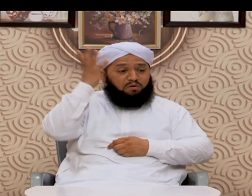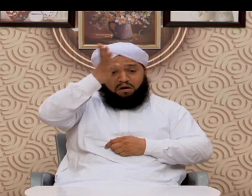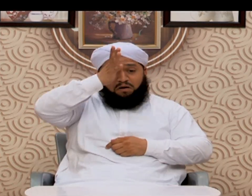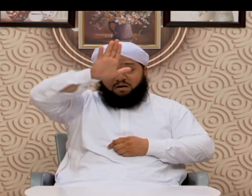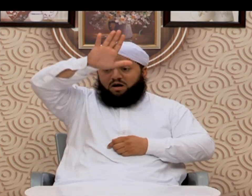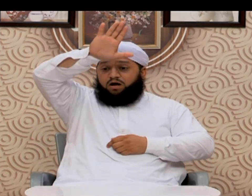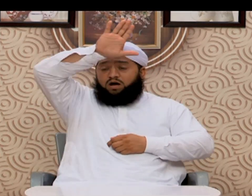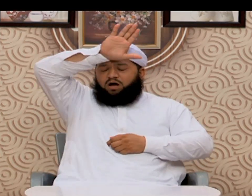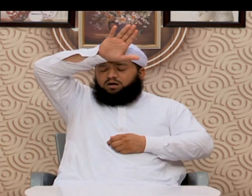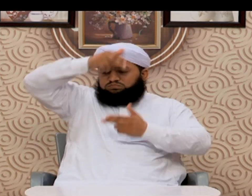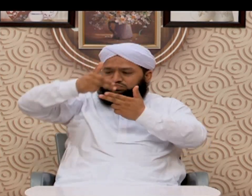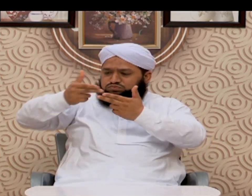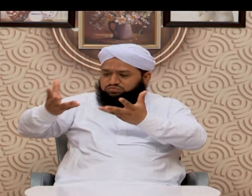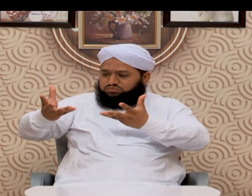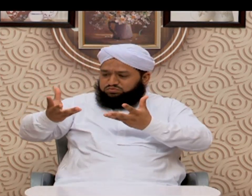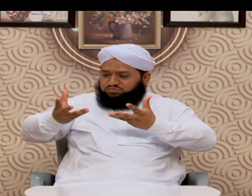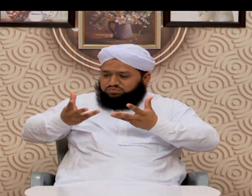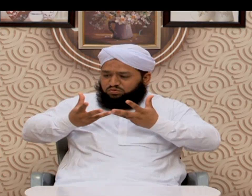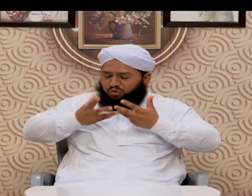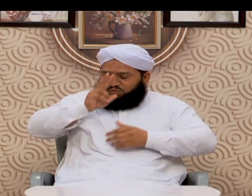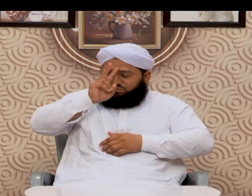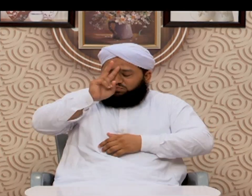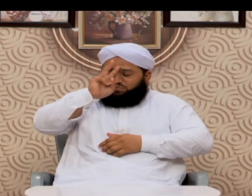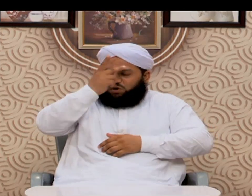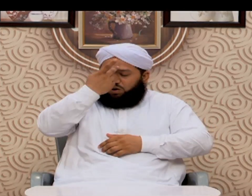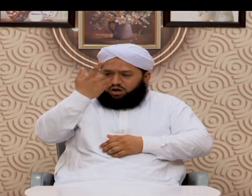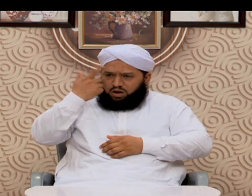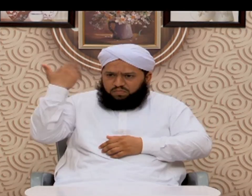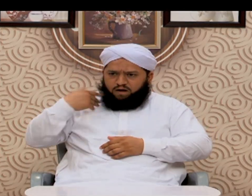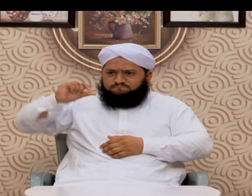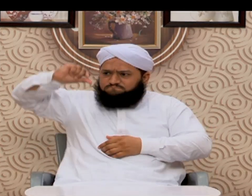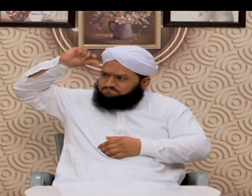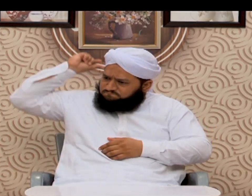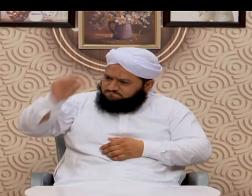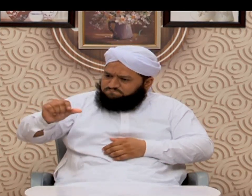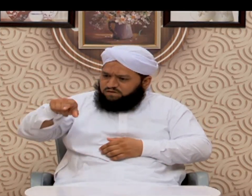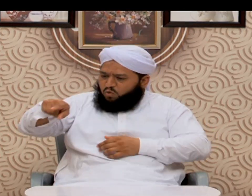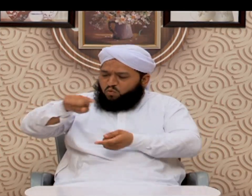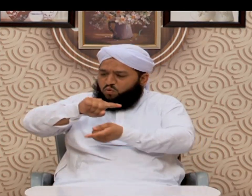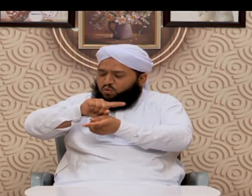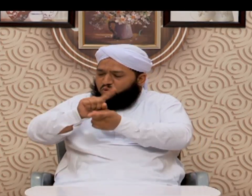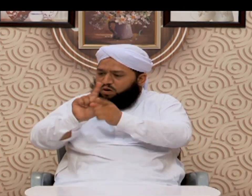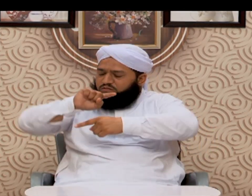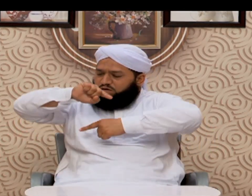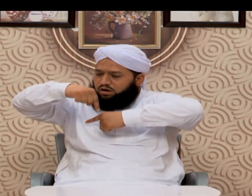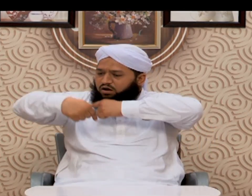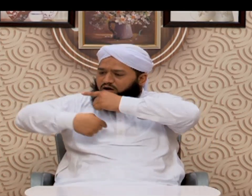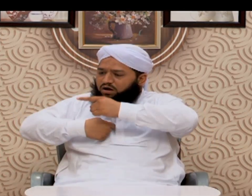بن کر تگودار کے دل میں پیوست ہو گئے۔ جب اس نے اپنے زہریلے کانٹے کے جواب میں اس باعمل مبلغ